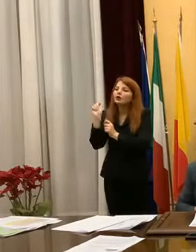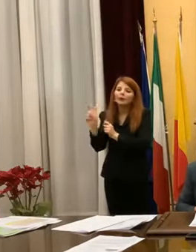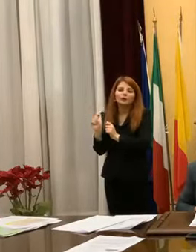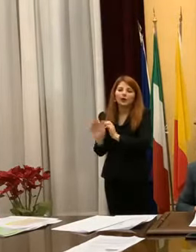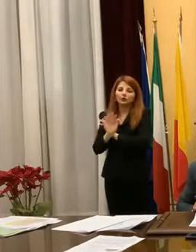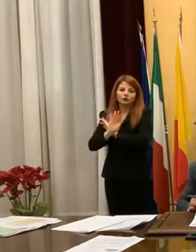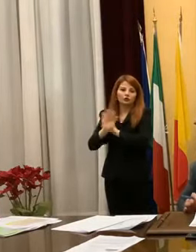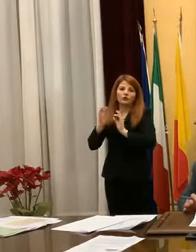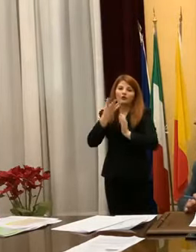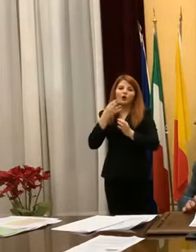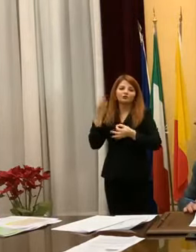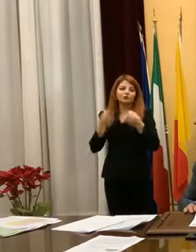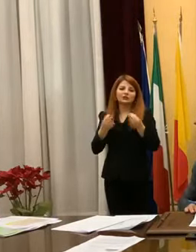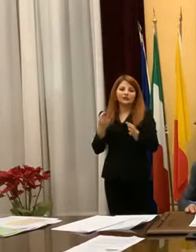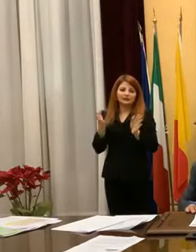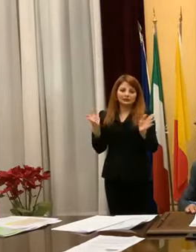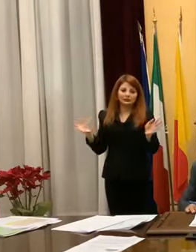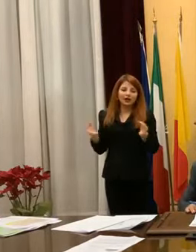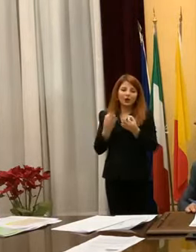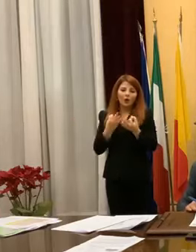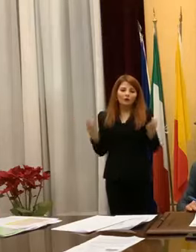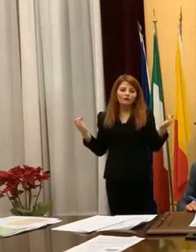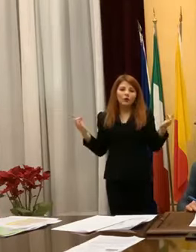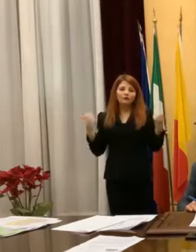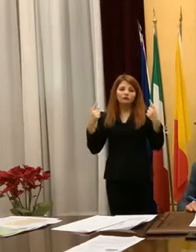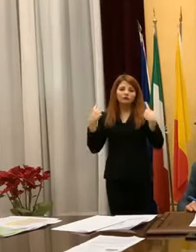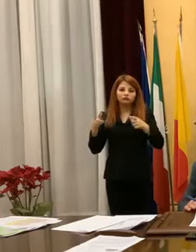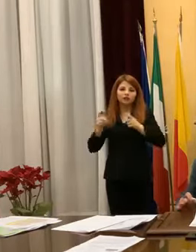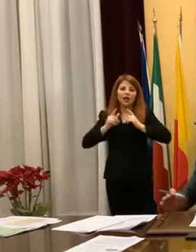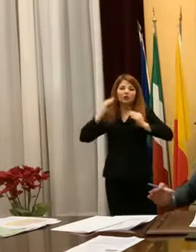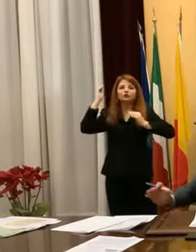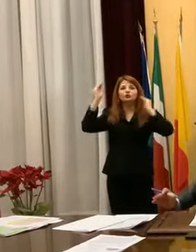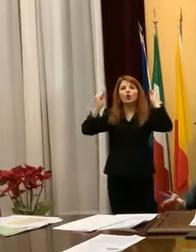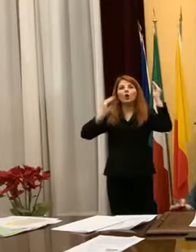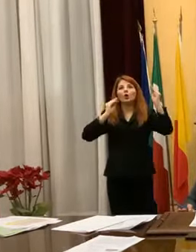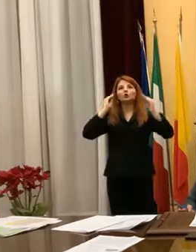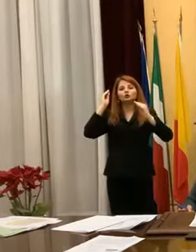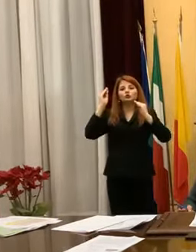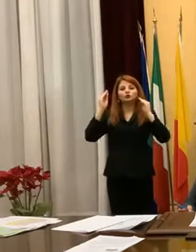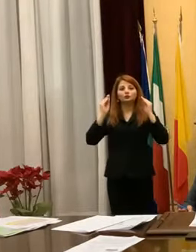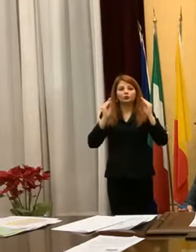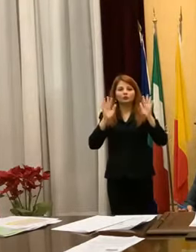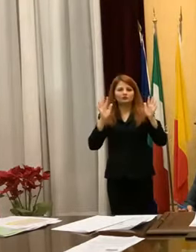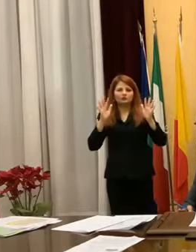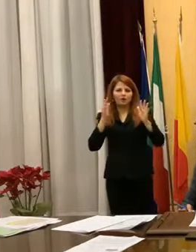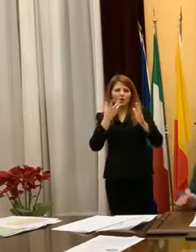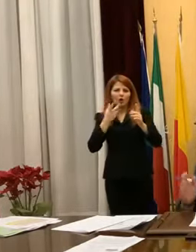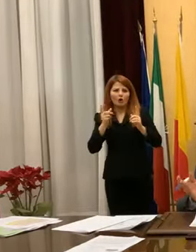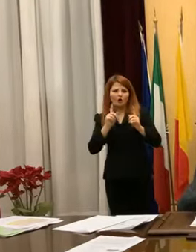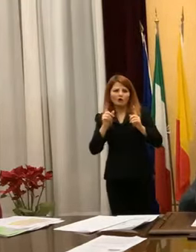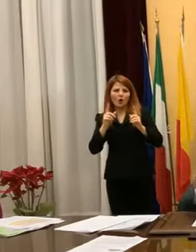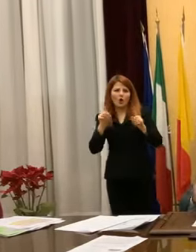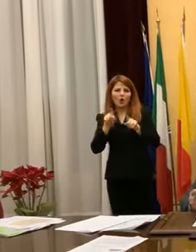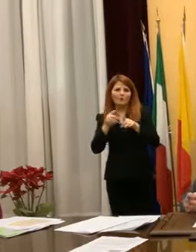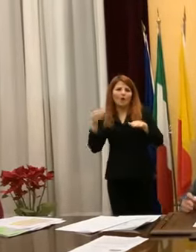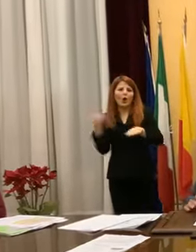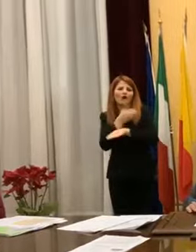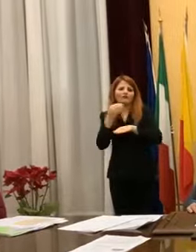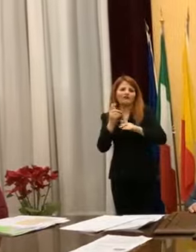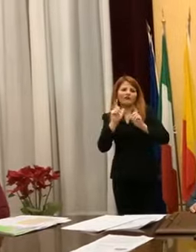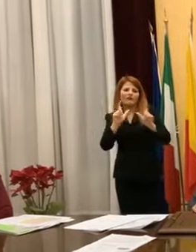questo, da buoni sognatori, ci porta, senza offesa per nessuno, poi guardate, pochi si vuole offendere